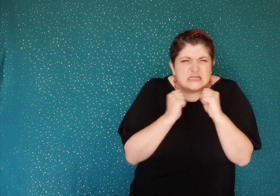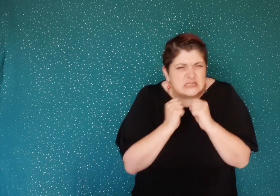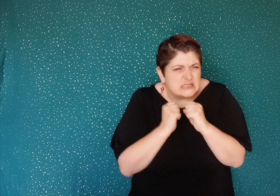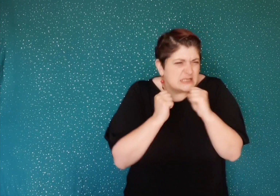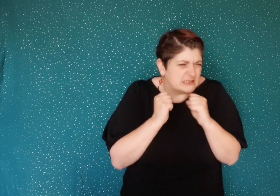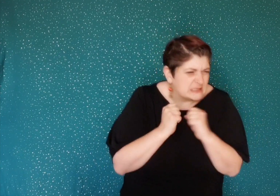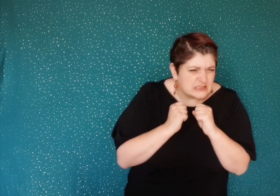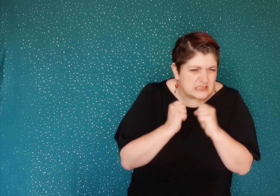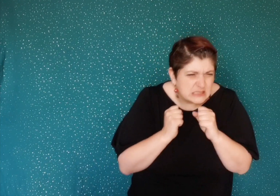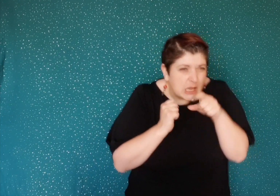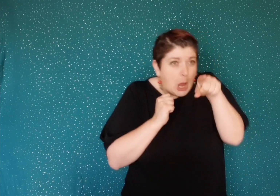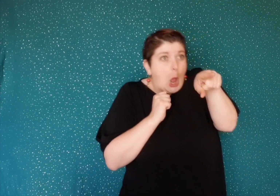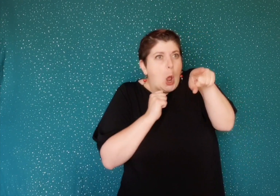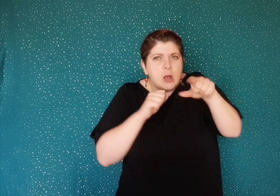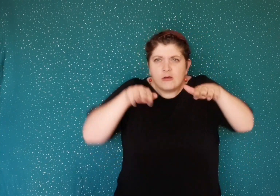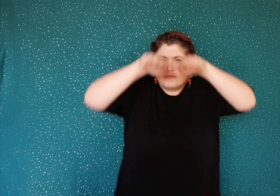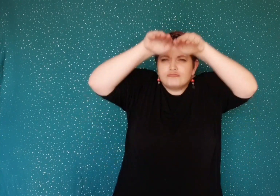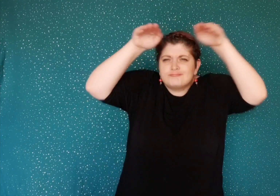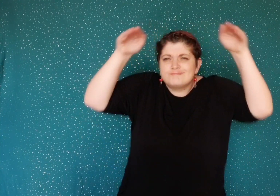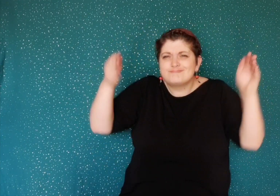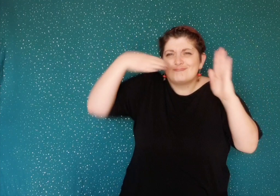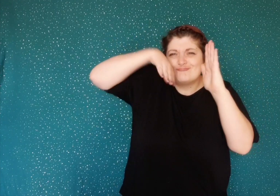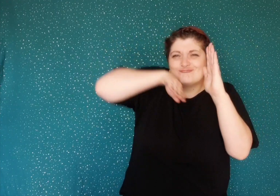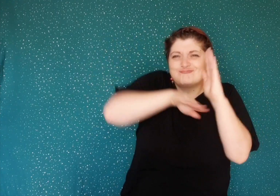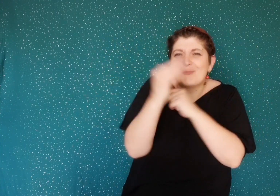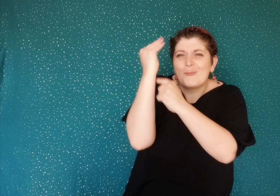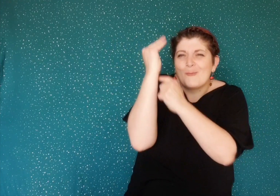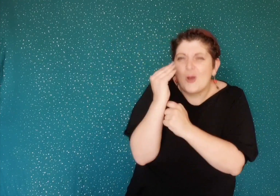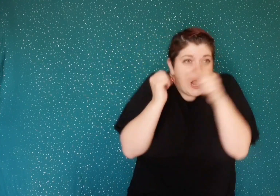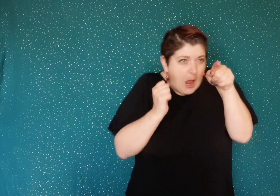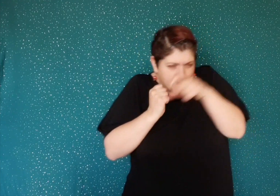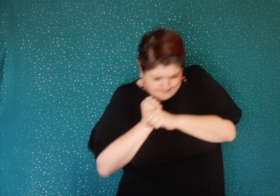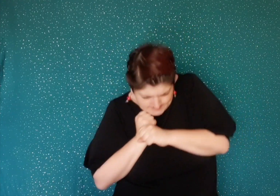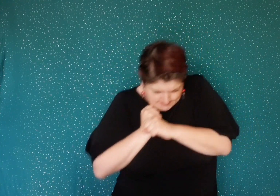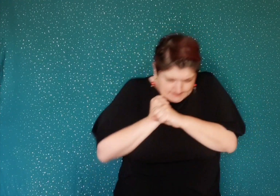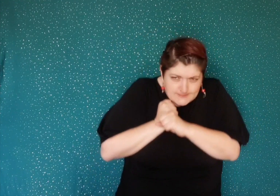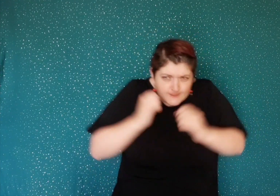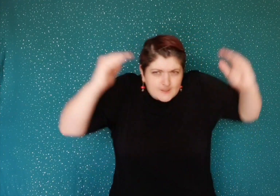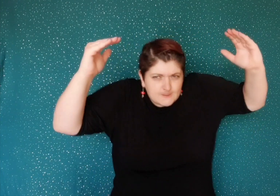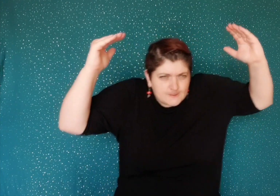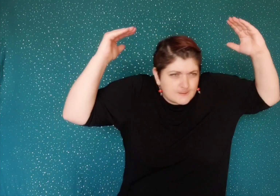Comme il faisait froid, elle trouva un endroit abrité,